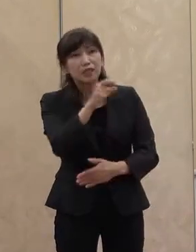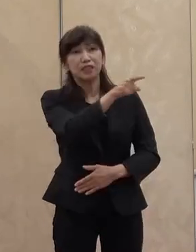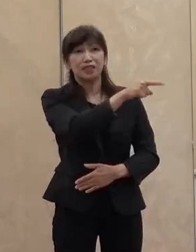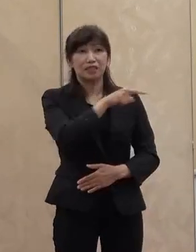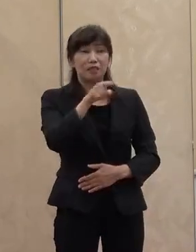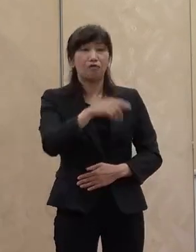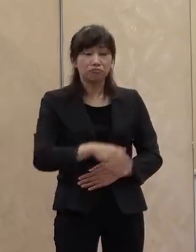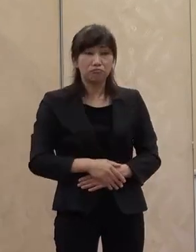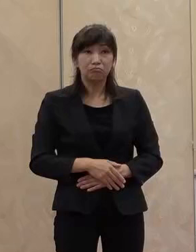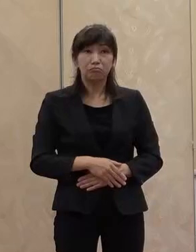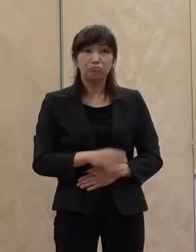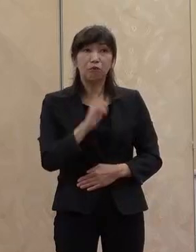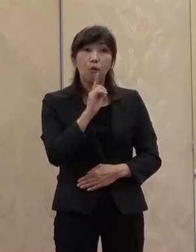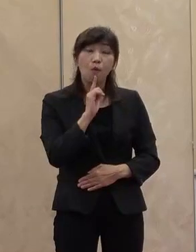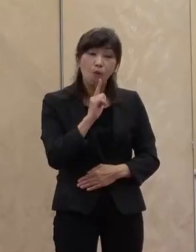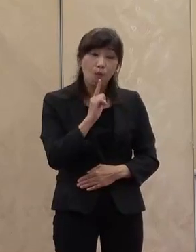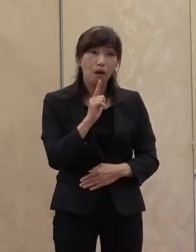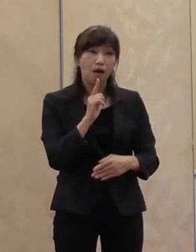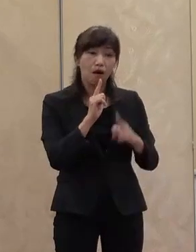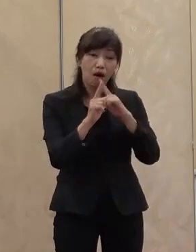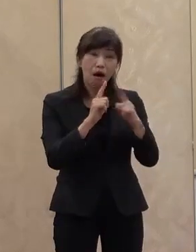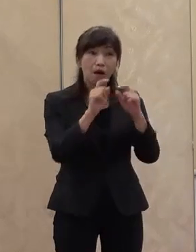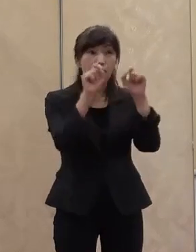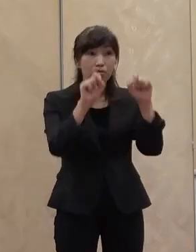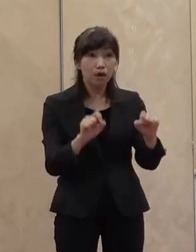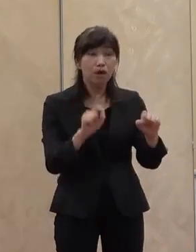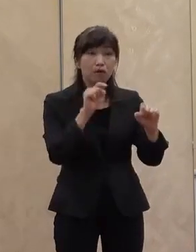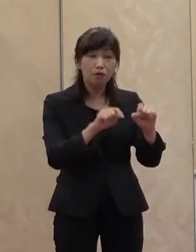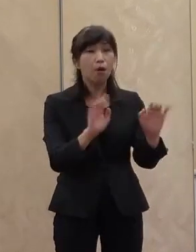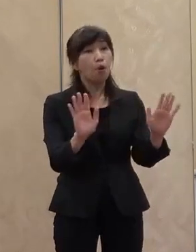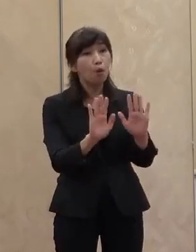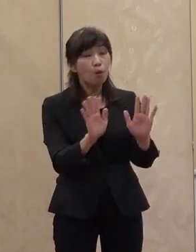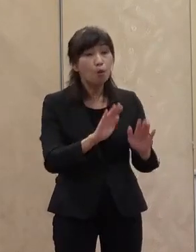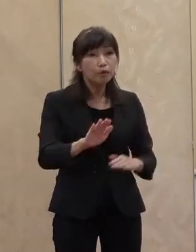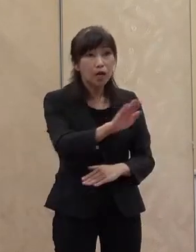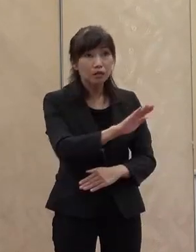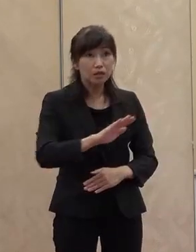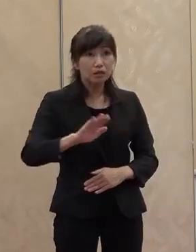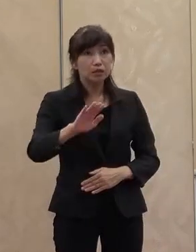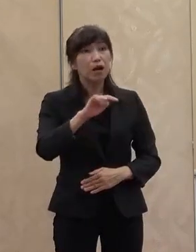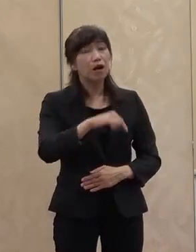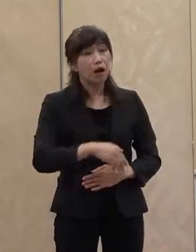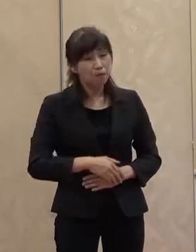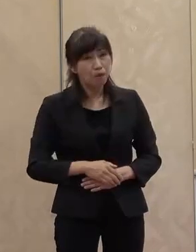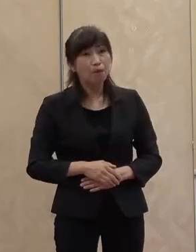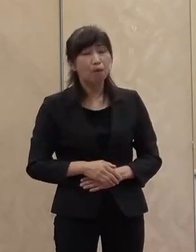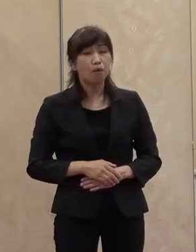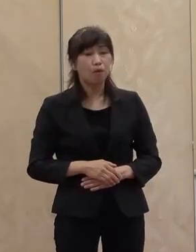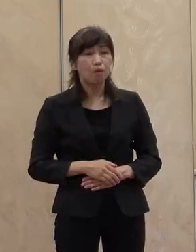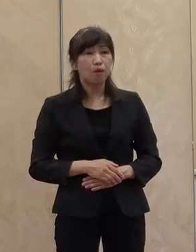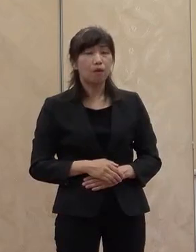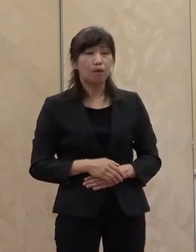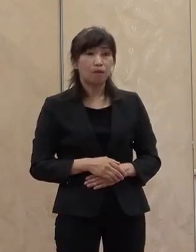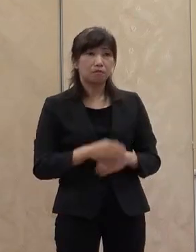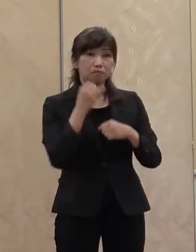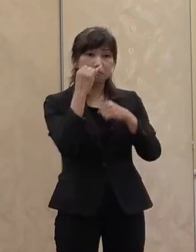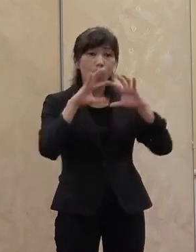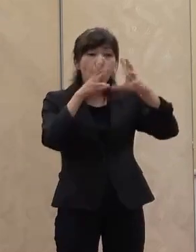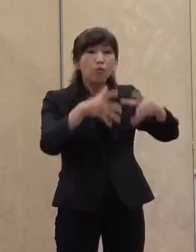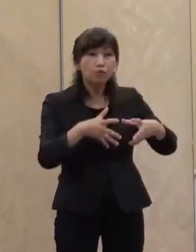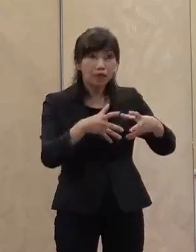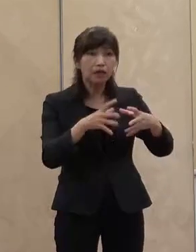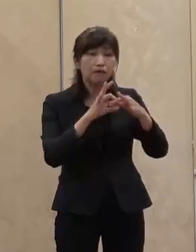言語一つとっても何ていうのかな、子どもたちのインターナショナルスクールの環境であったり、